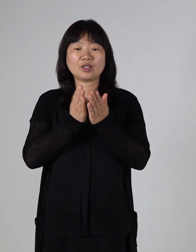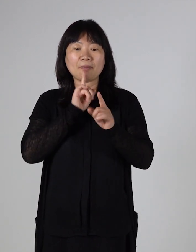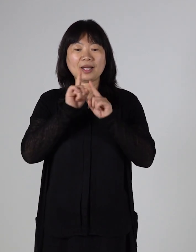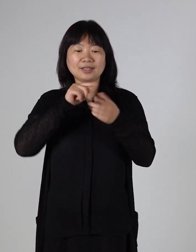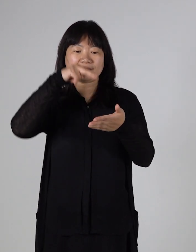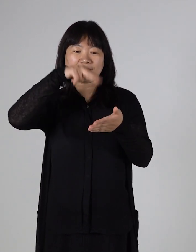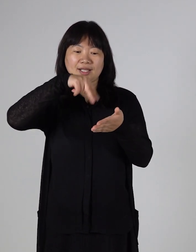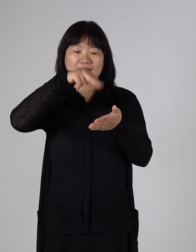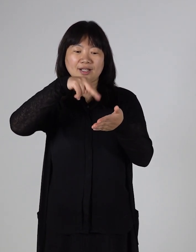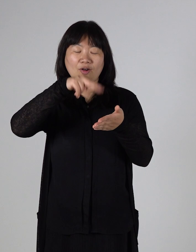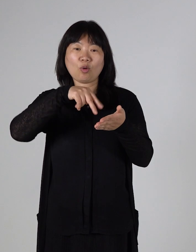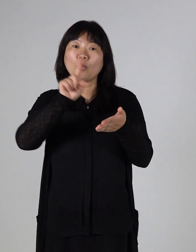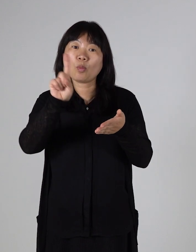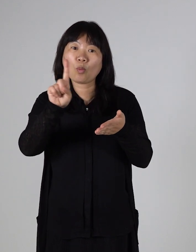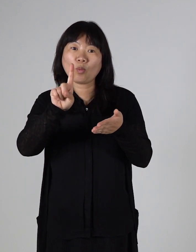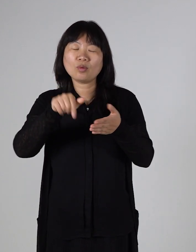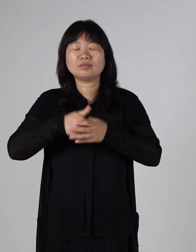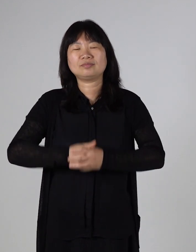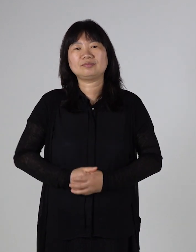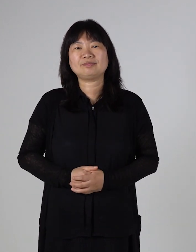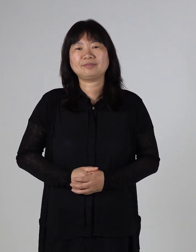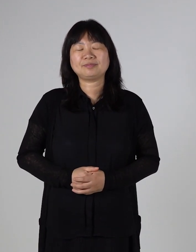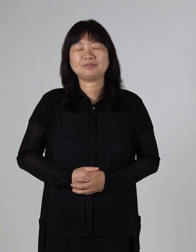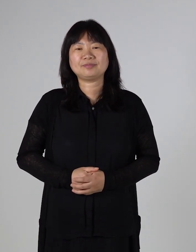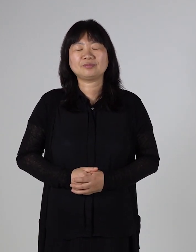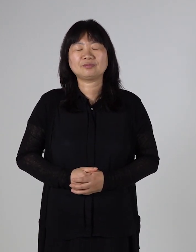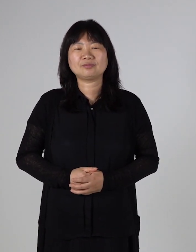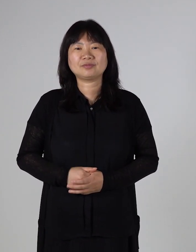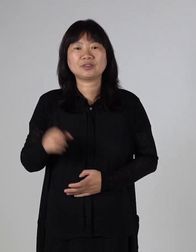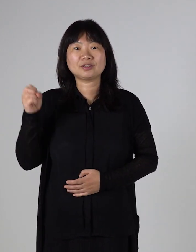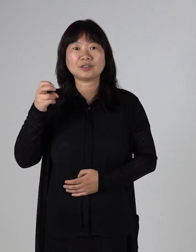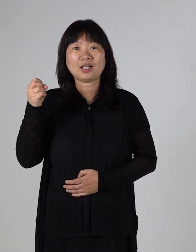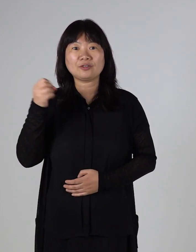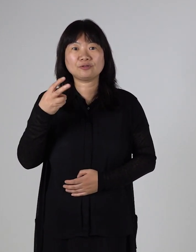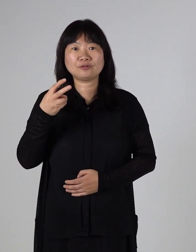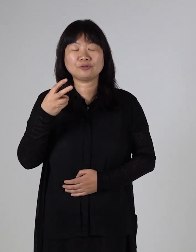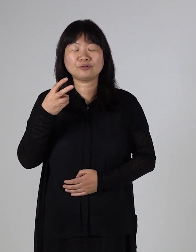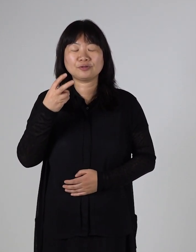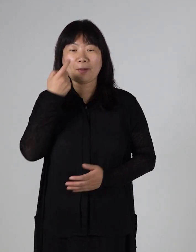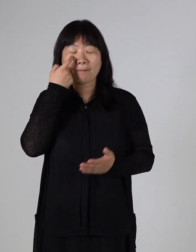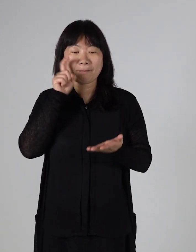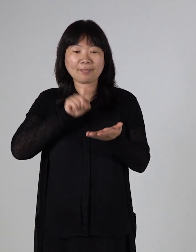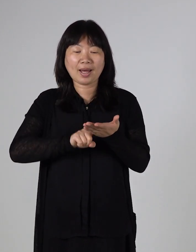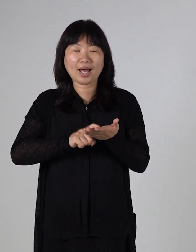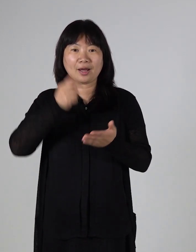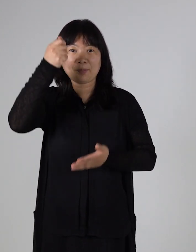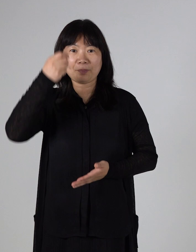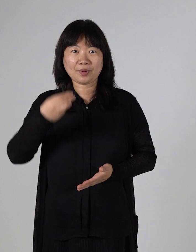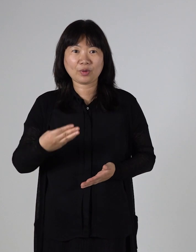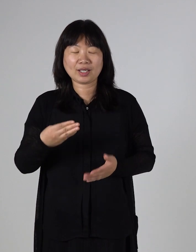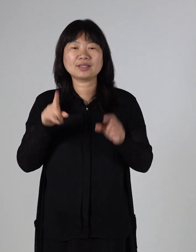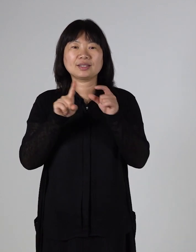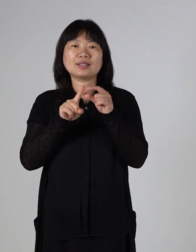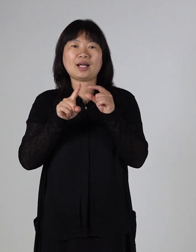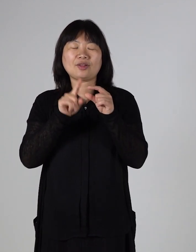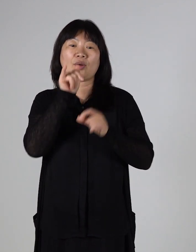보니까 자주 눈에 걸리는 몇 가지 키워드가 있죠.